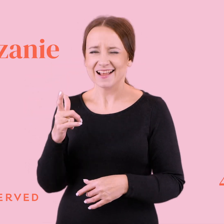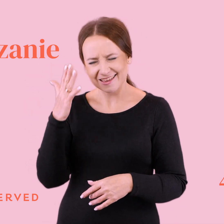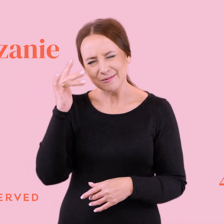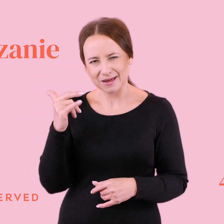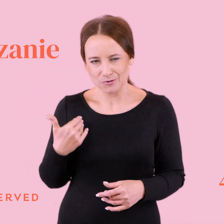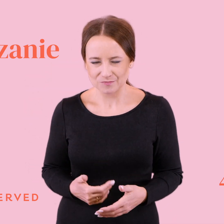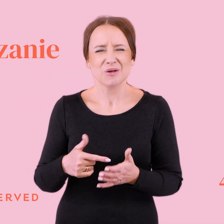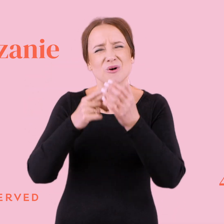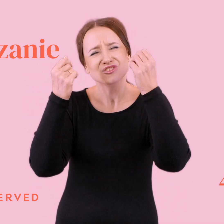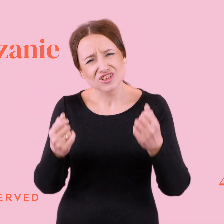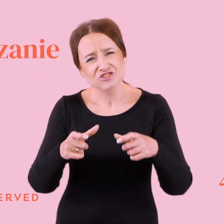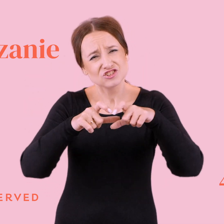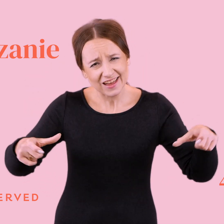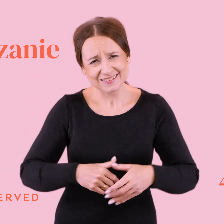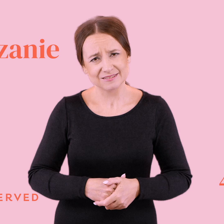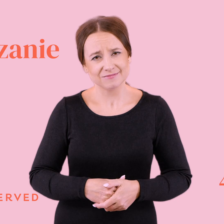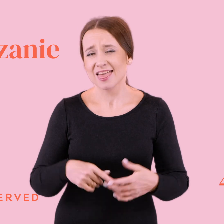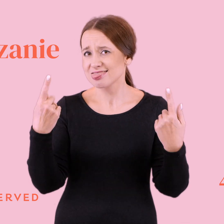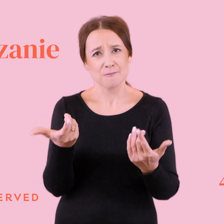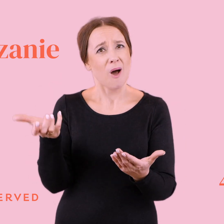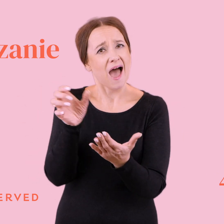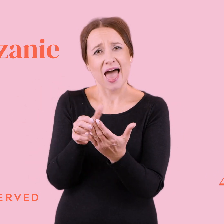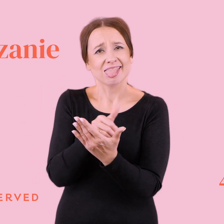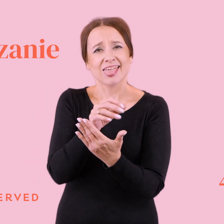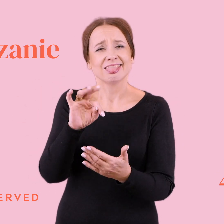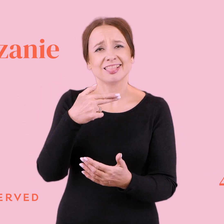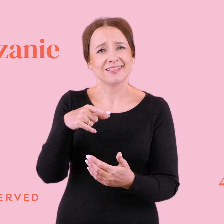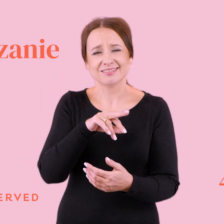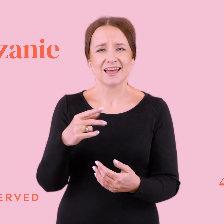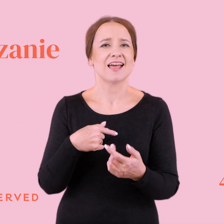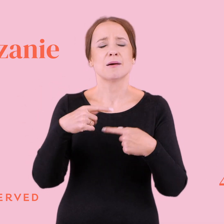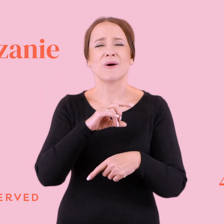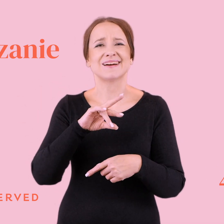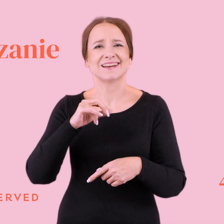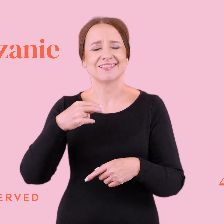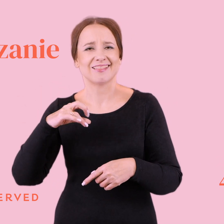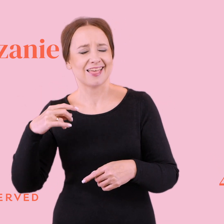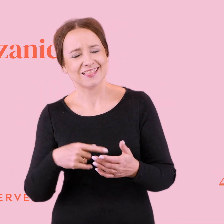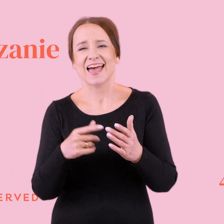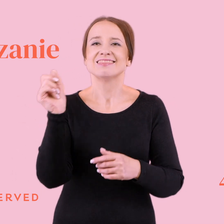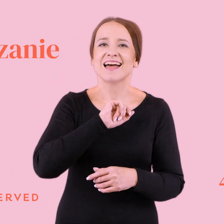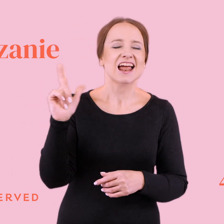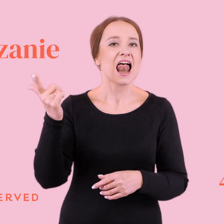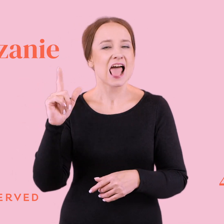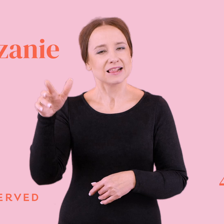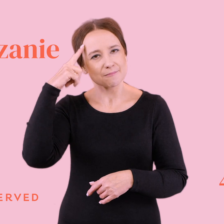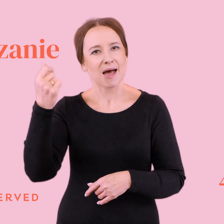To były ciężkie czasy. Nie było Tindera. Nie było Grindera. To najstarsze lesbijki pamiętają stronę kobiety